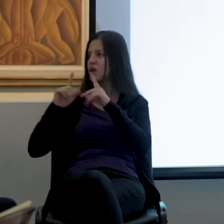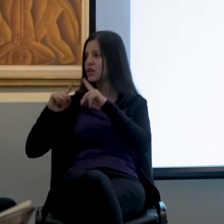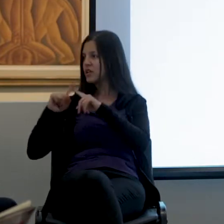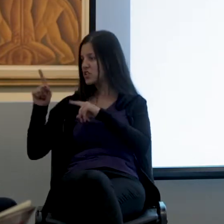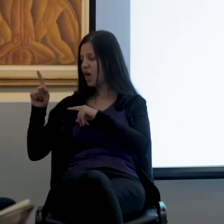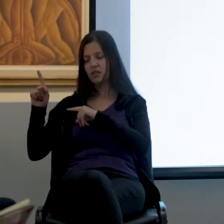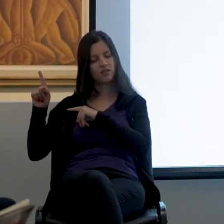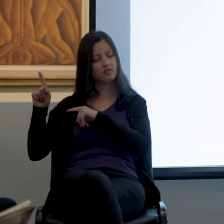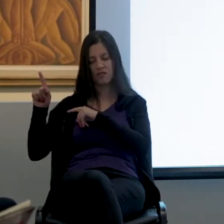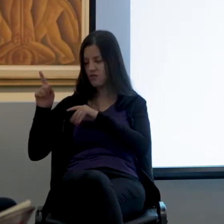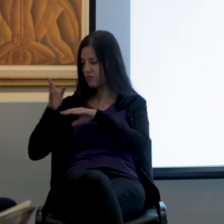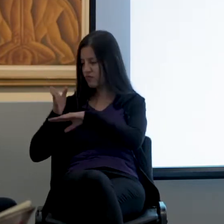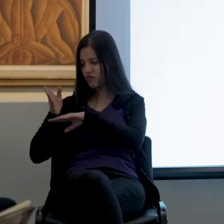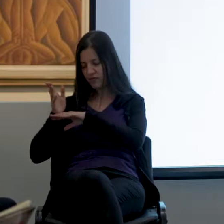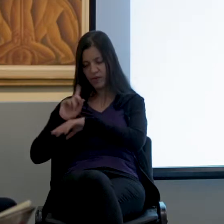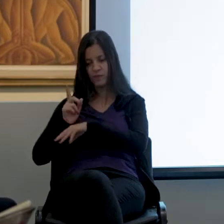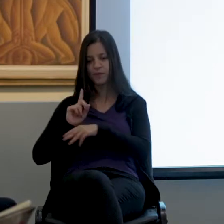igreja,